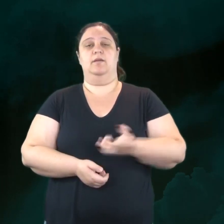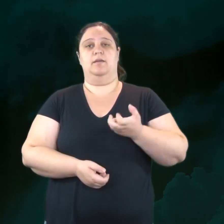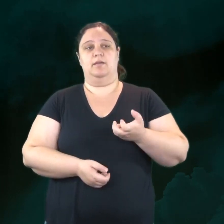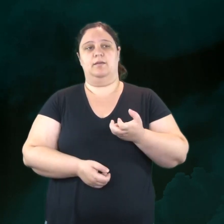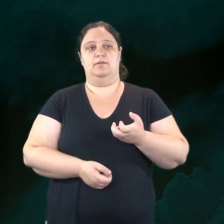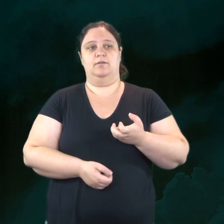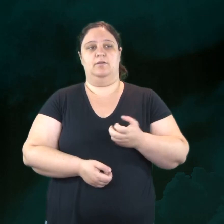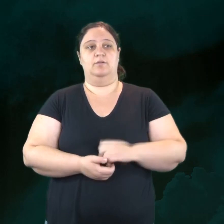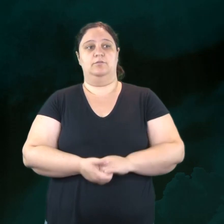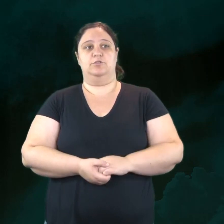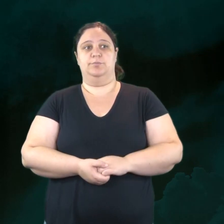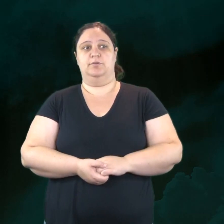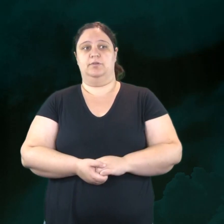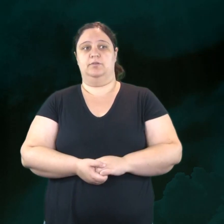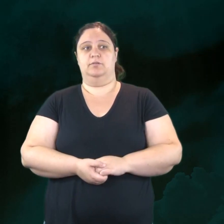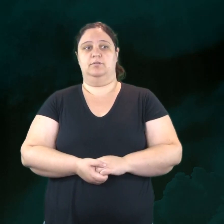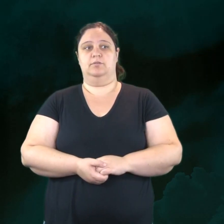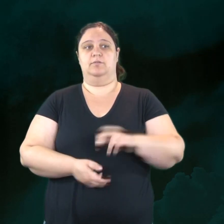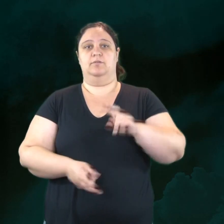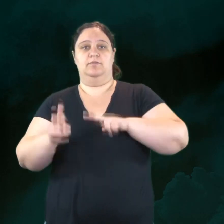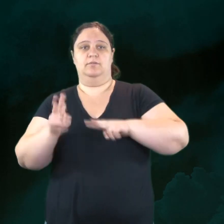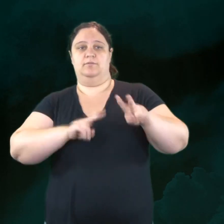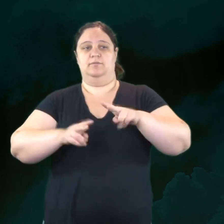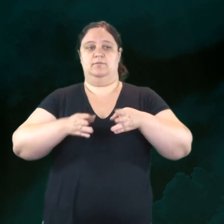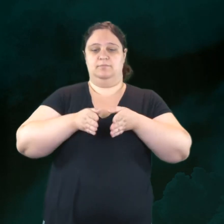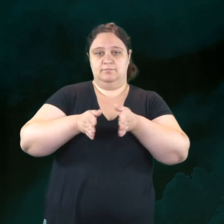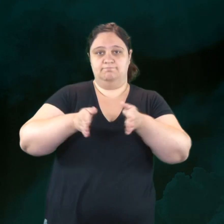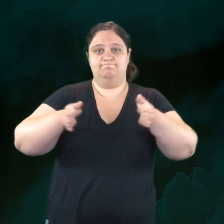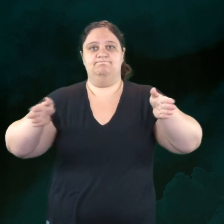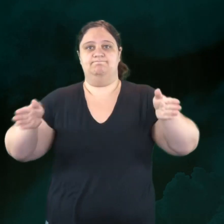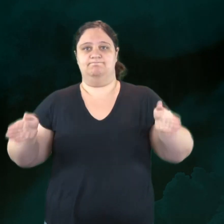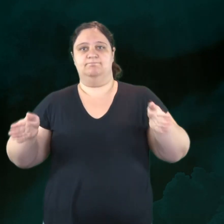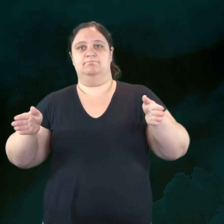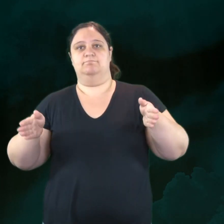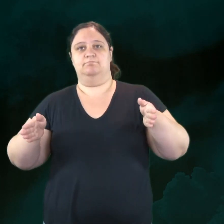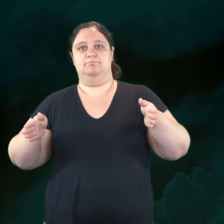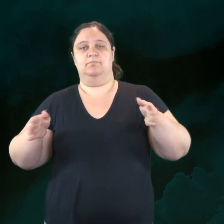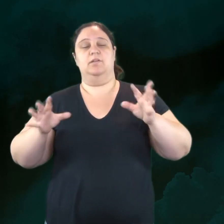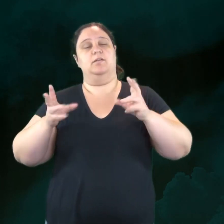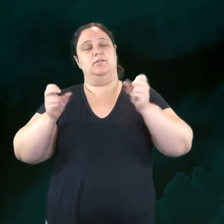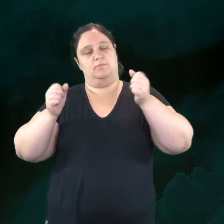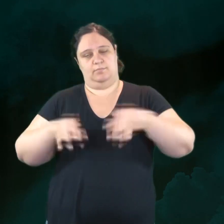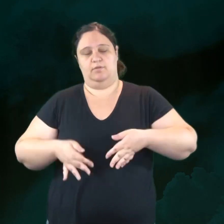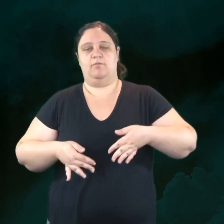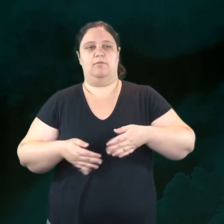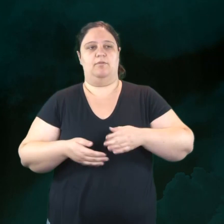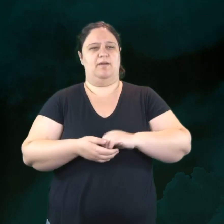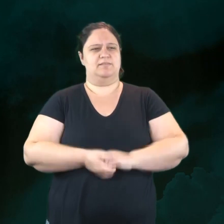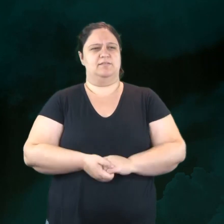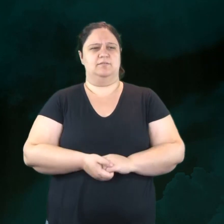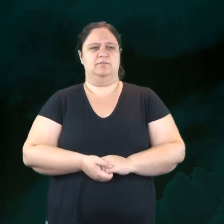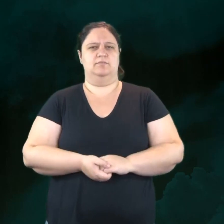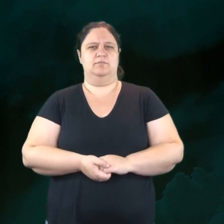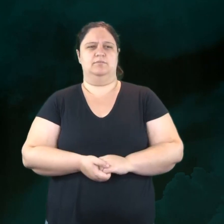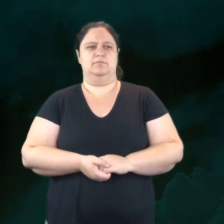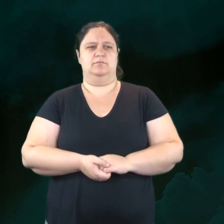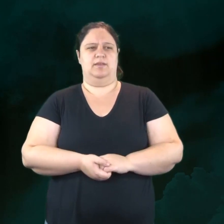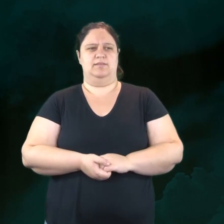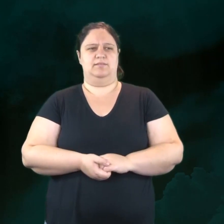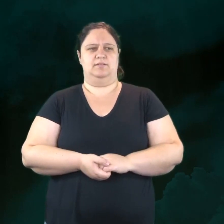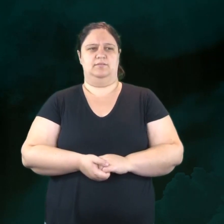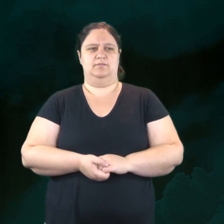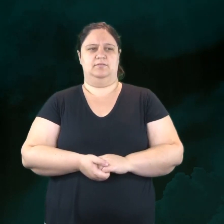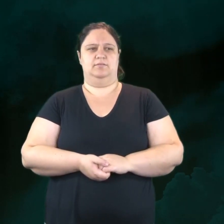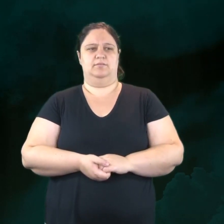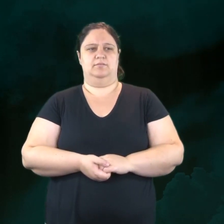visão panorâmica, como disse nosso querido irmão Ezra Mar, e a visão panorâmica é uma visão